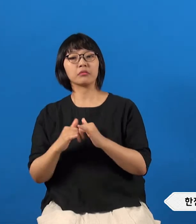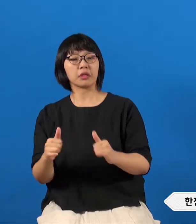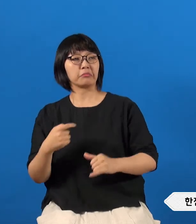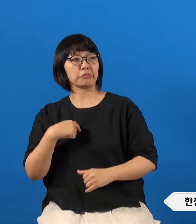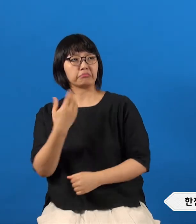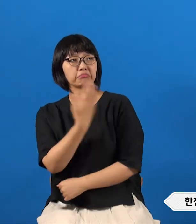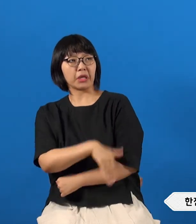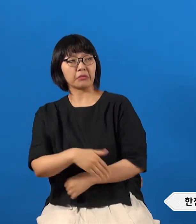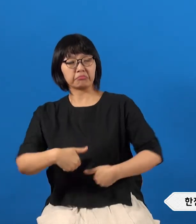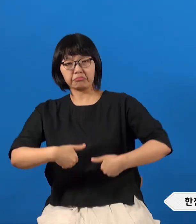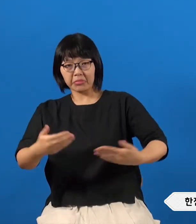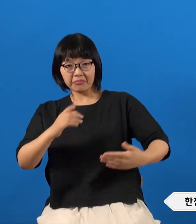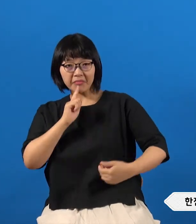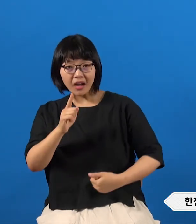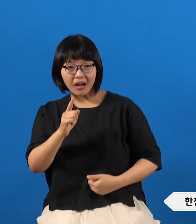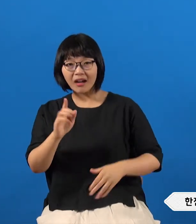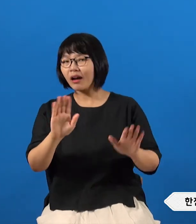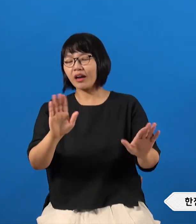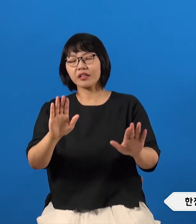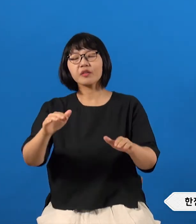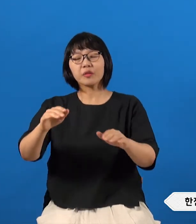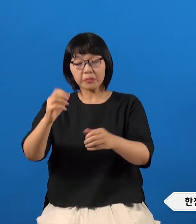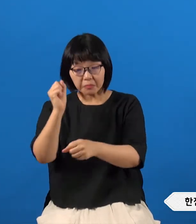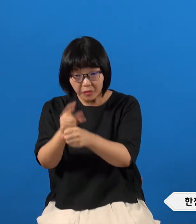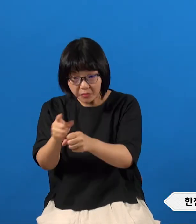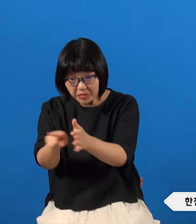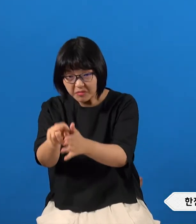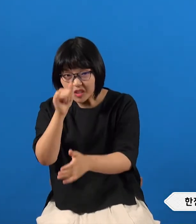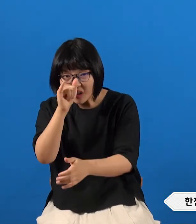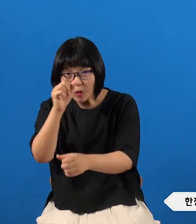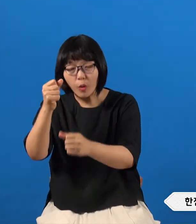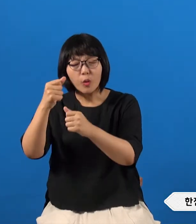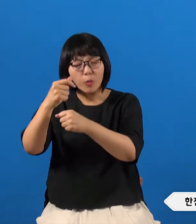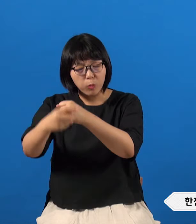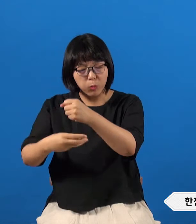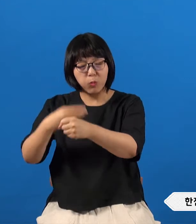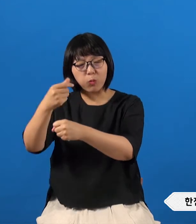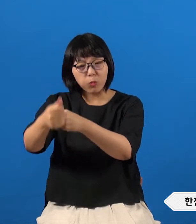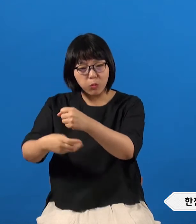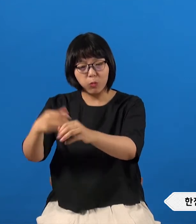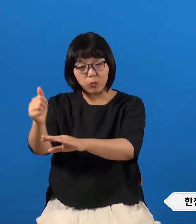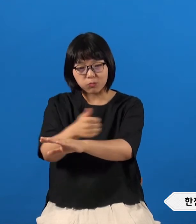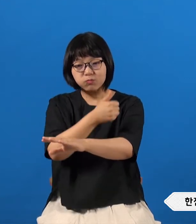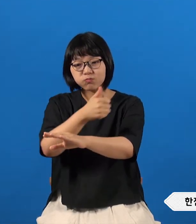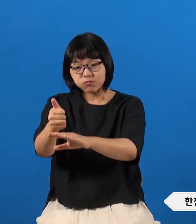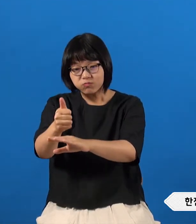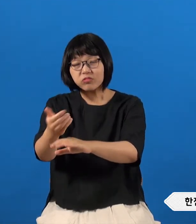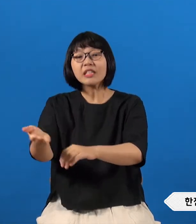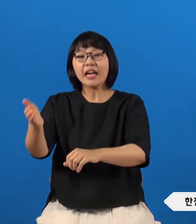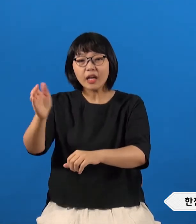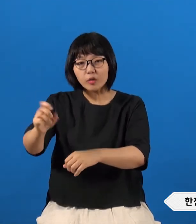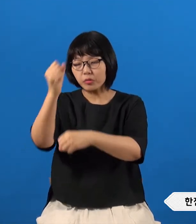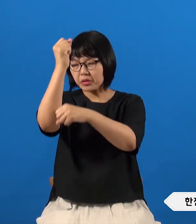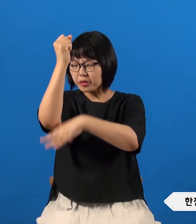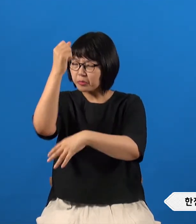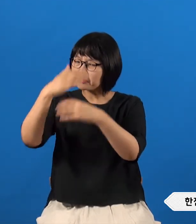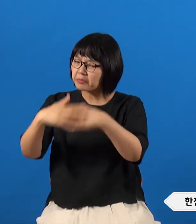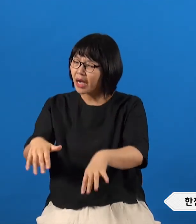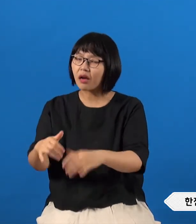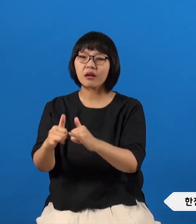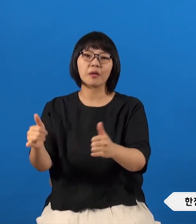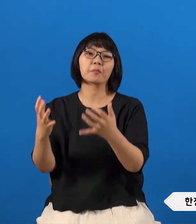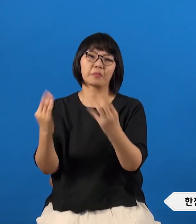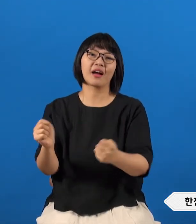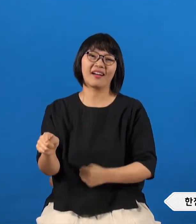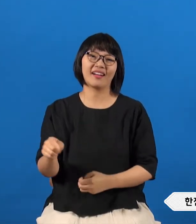생각하기 쉬운데 그렇지 않습니다. 기존 신자들도 기초가 부실한 사람들이 많습니다.